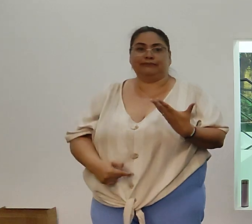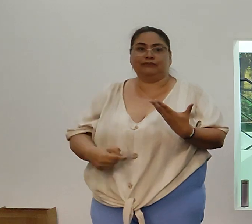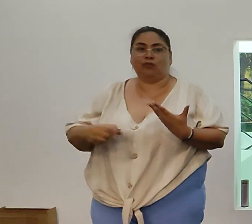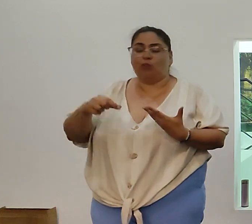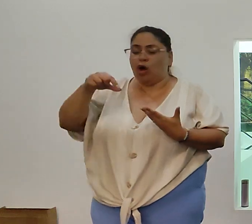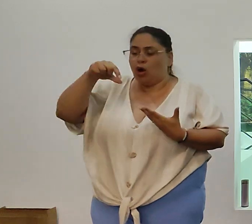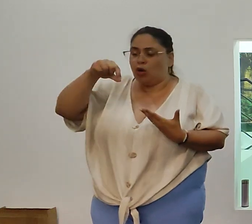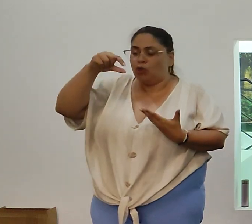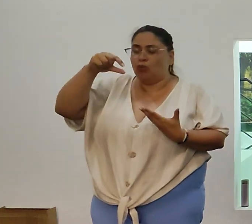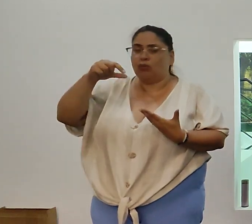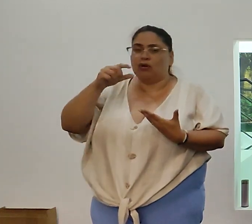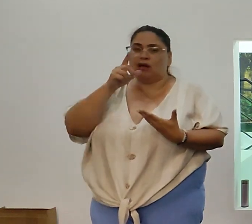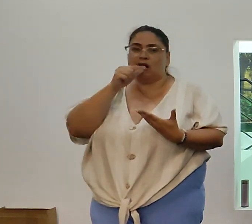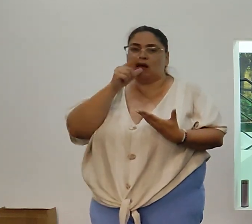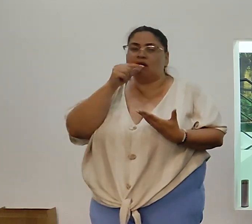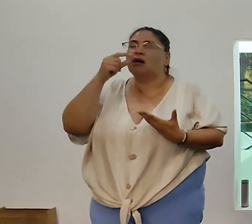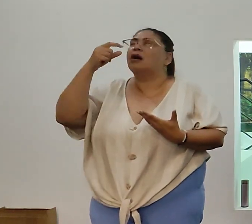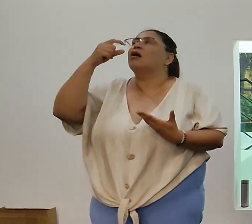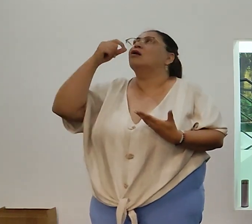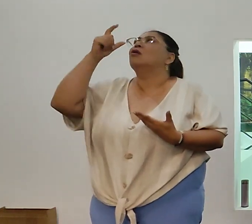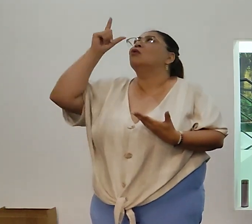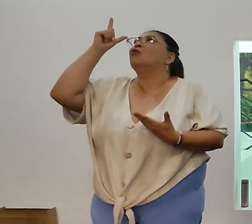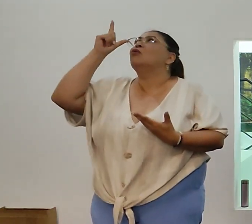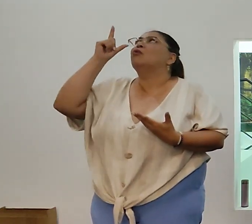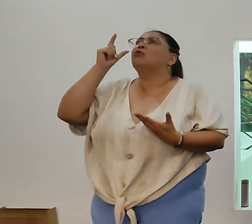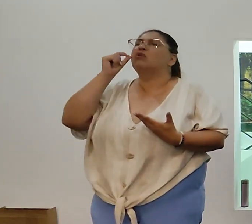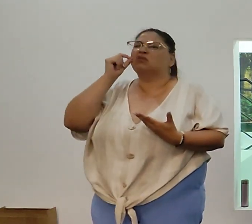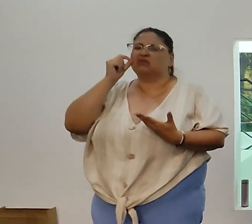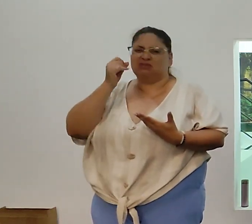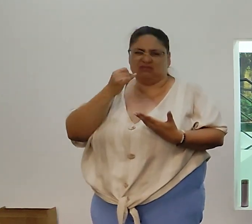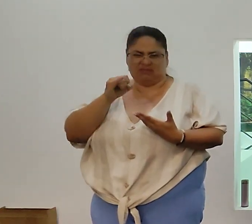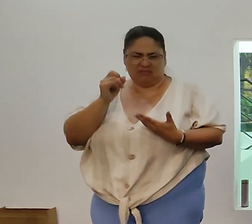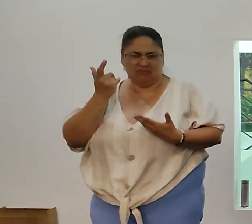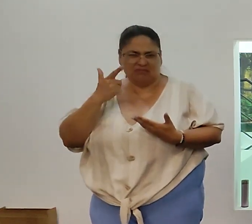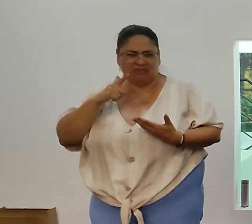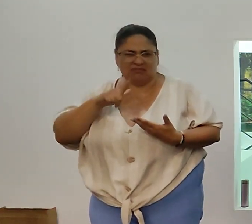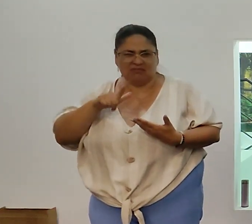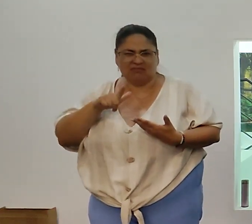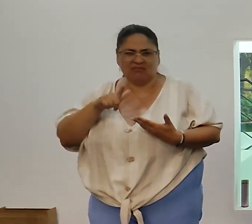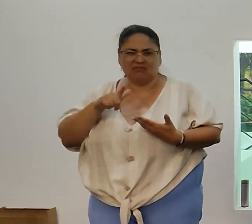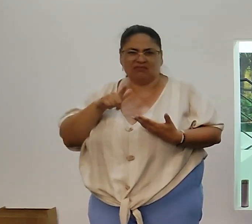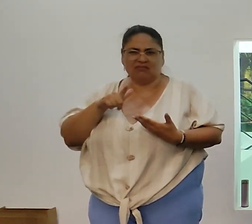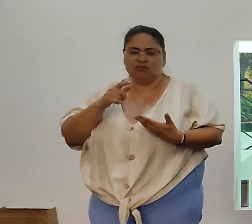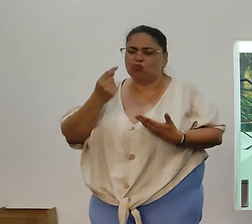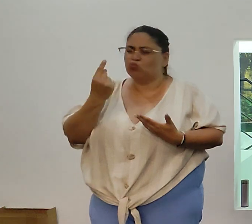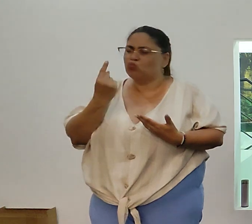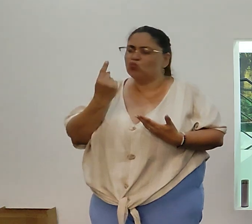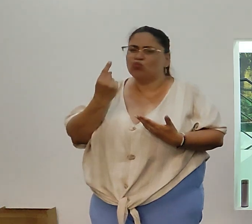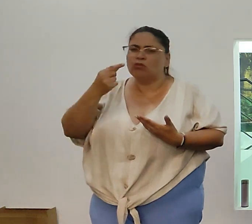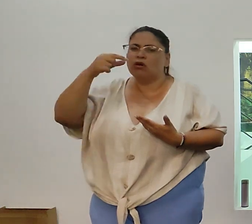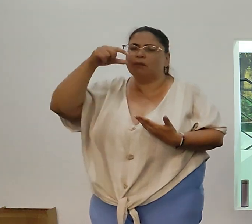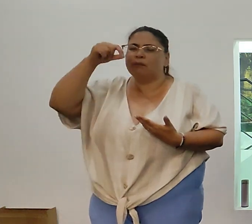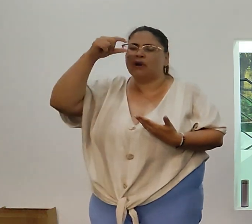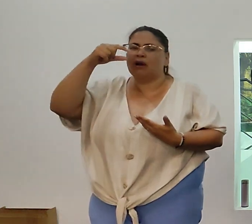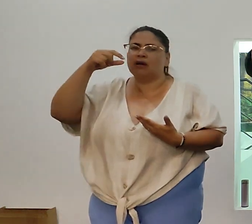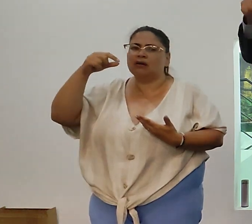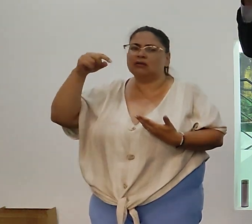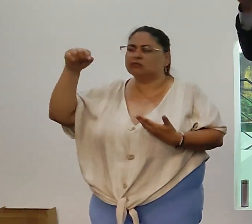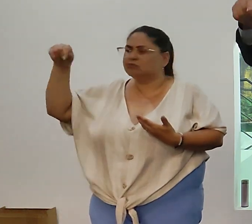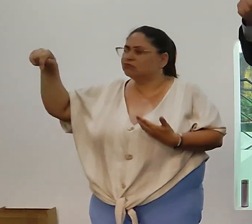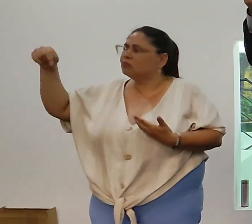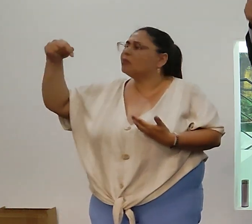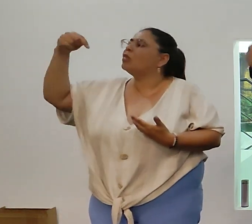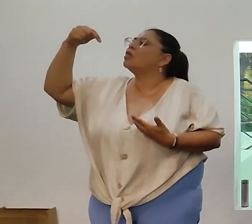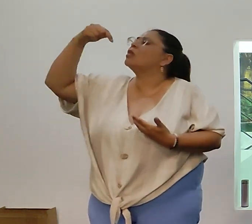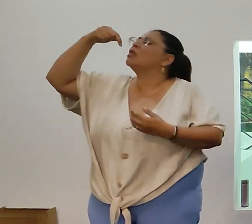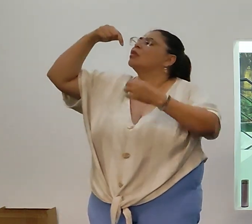Uma gota de água seria capaz de refrescar o rico? Uma gota apenas de água que Lázaro molha com a ponta